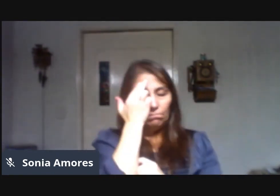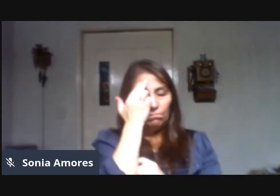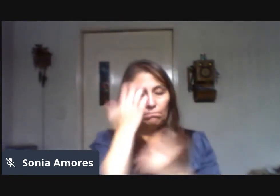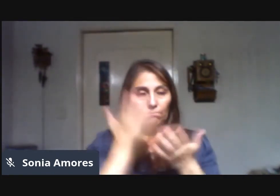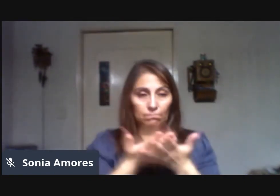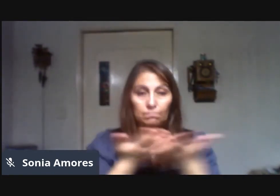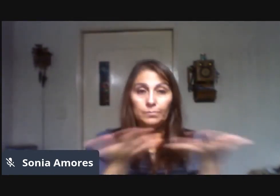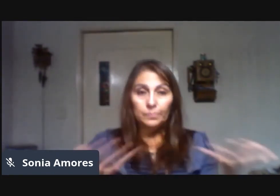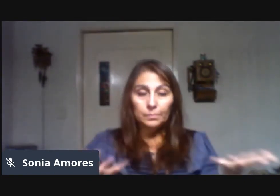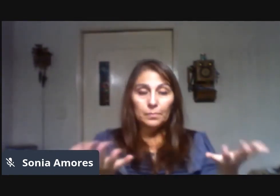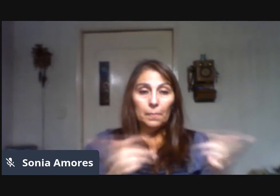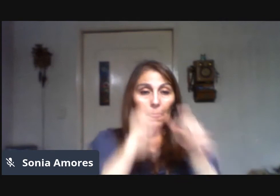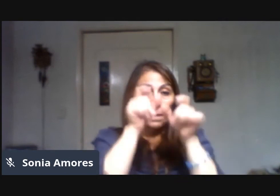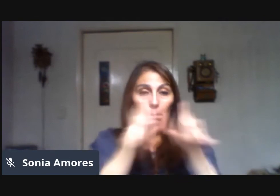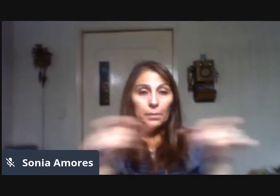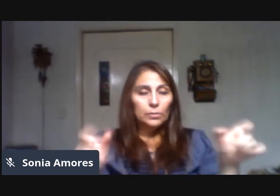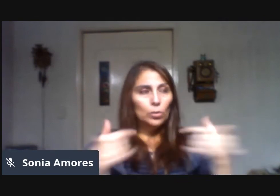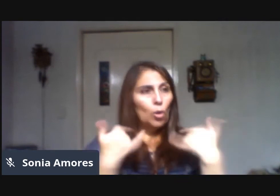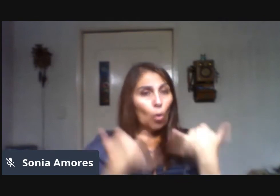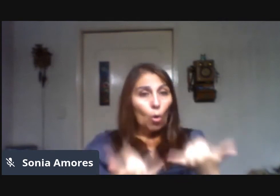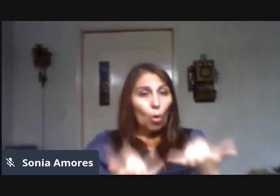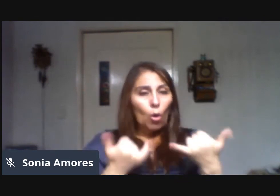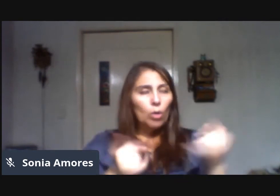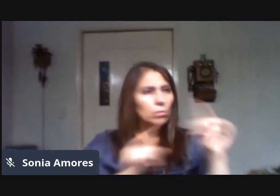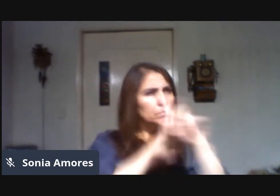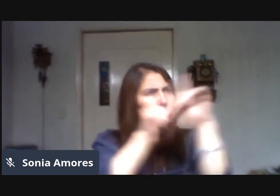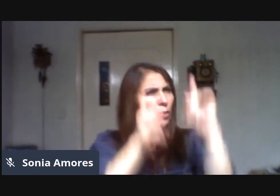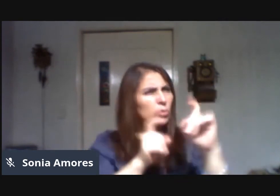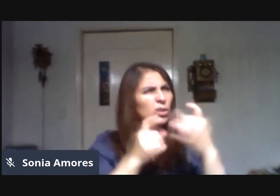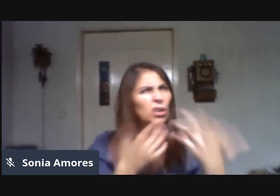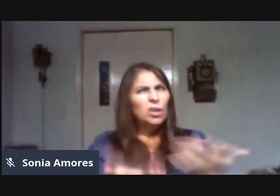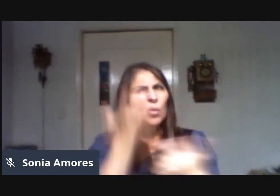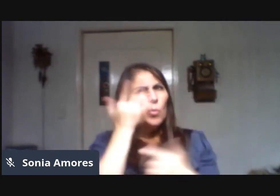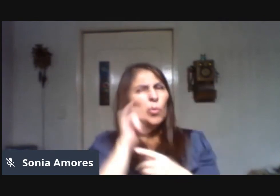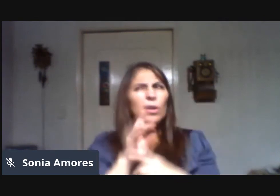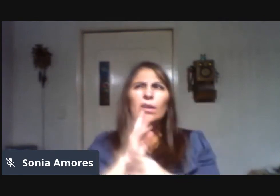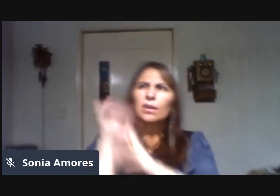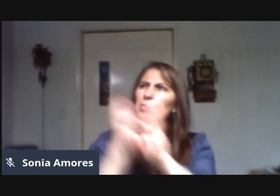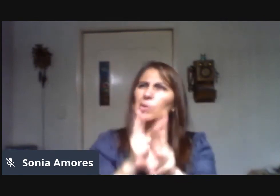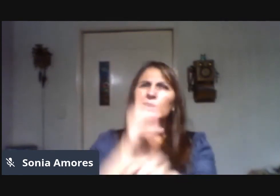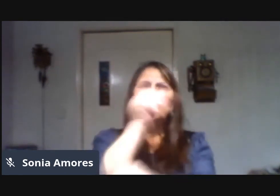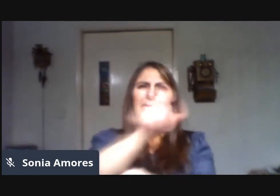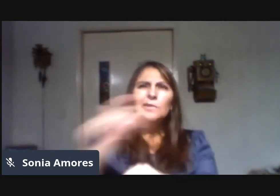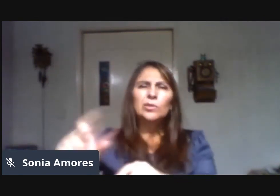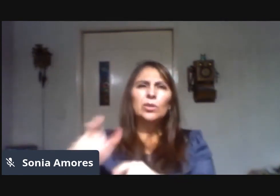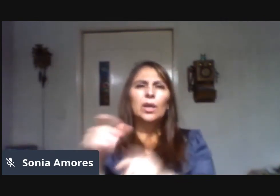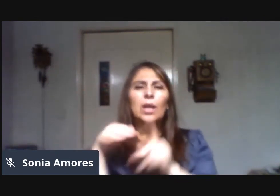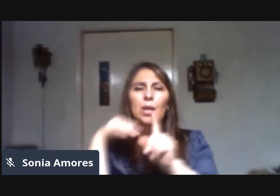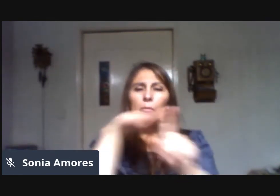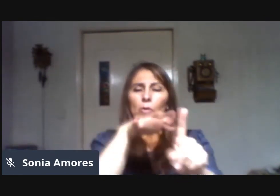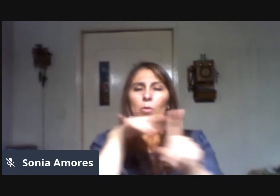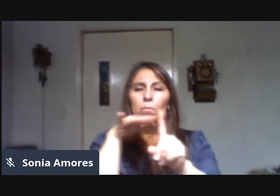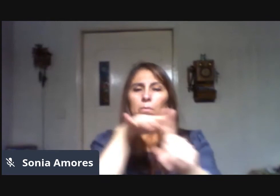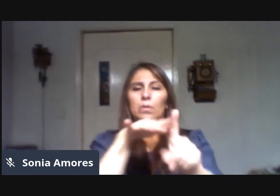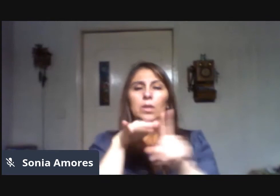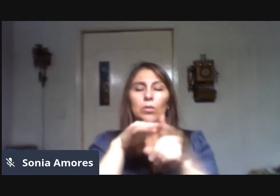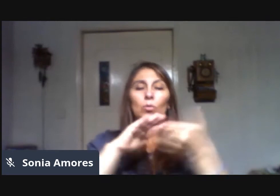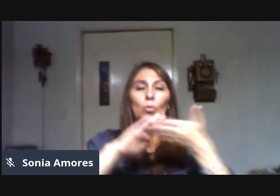que la gente se pregunta hoy de por qué las reacciones frente al movimiento comunal.